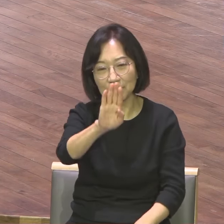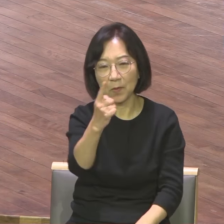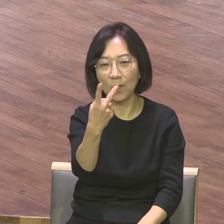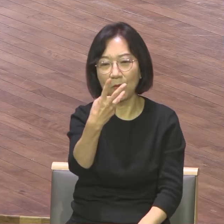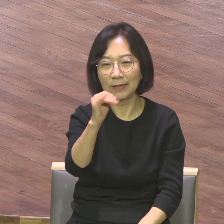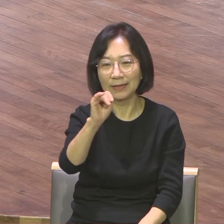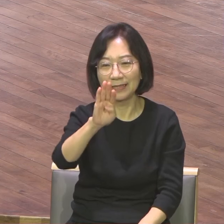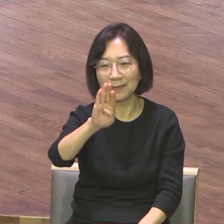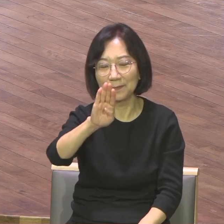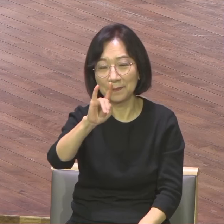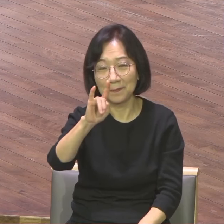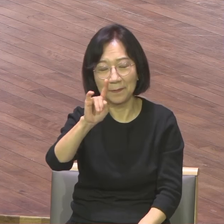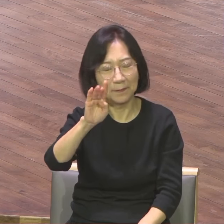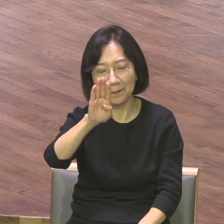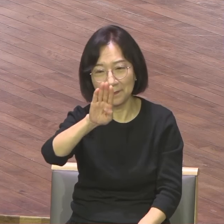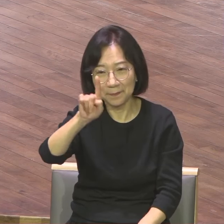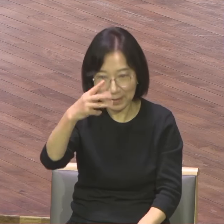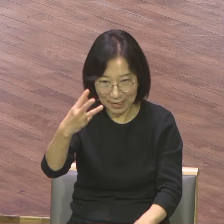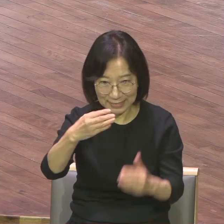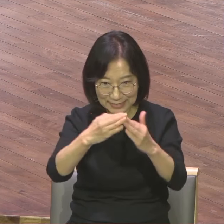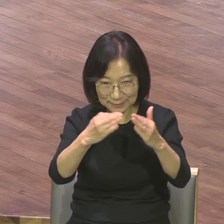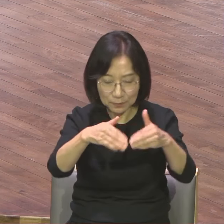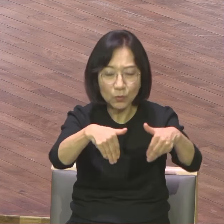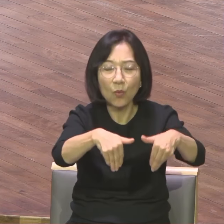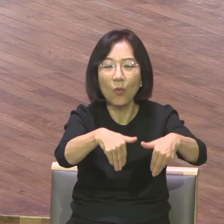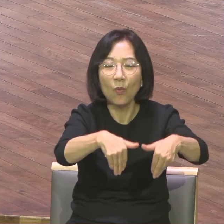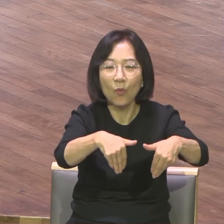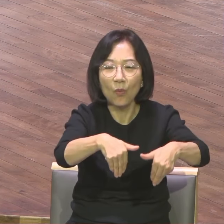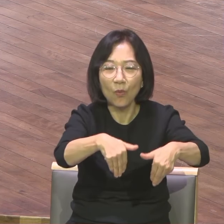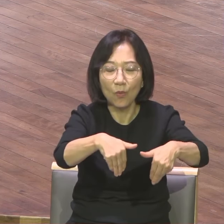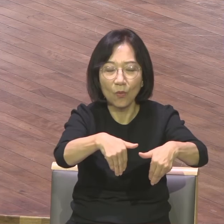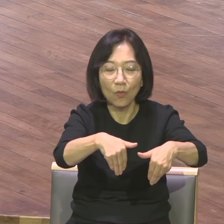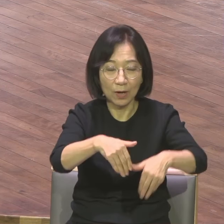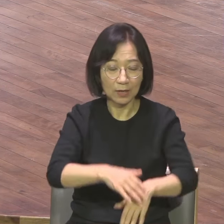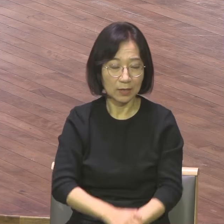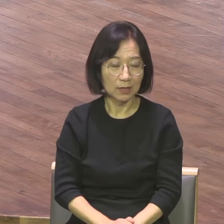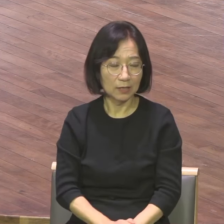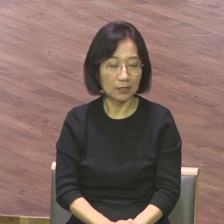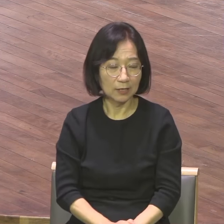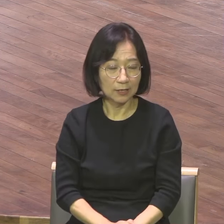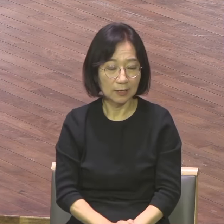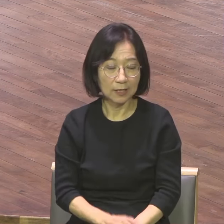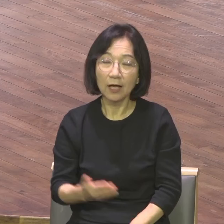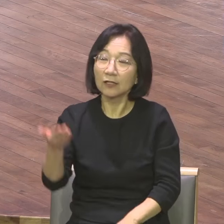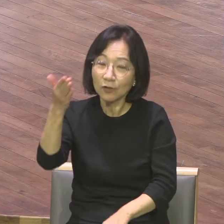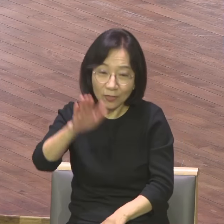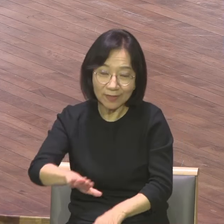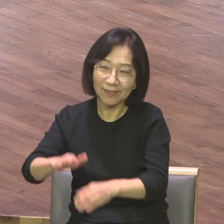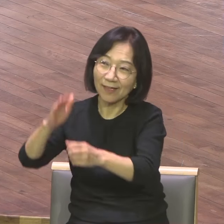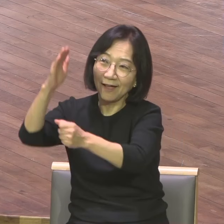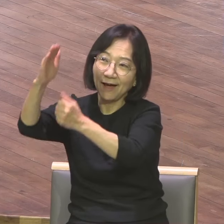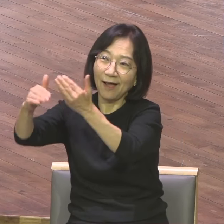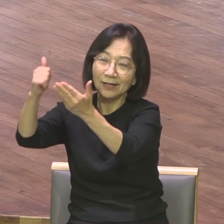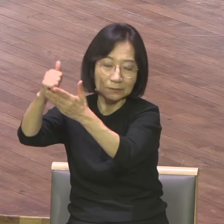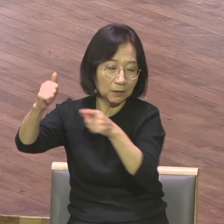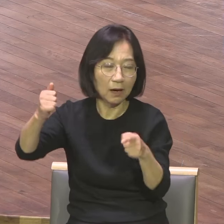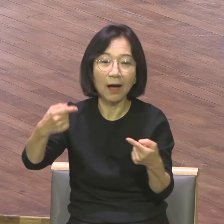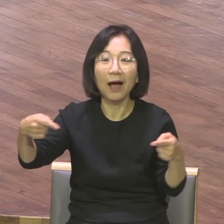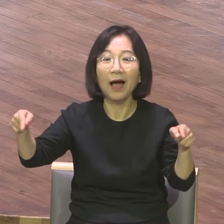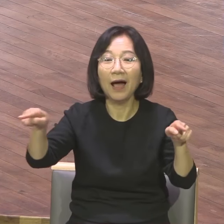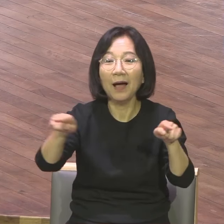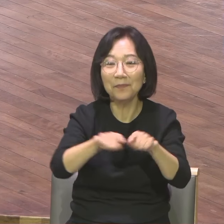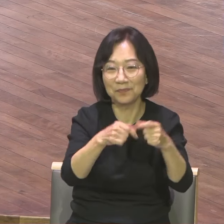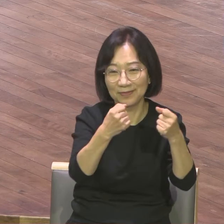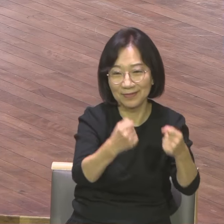노예로 살았습니다. 그런데 놀랍게도 하나님께서 요셉과 함께 하심으로 보디발의